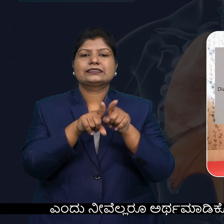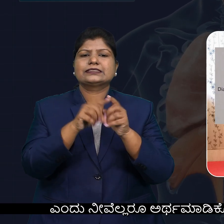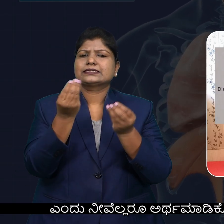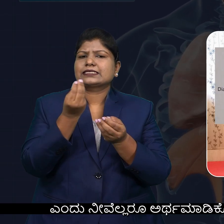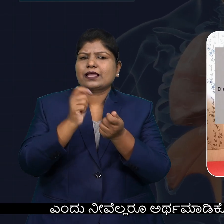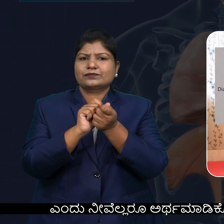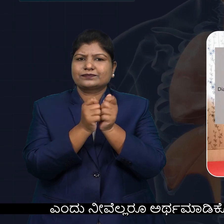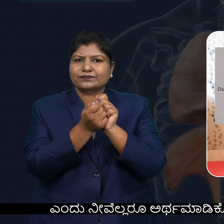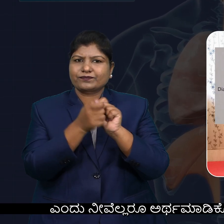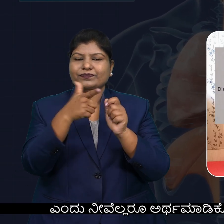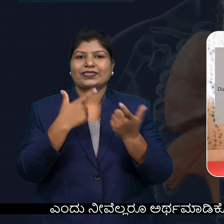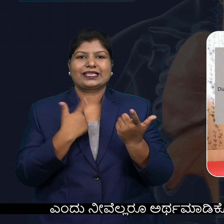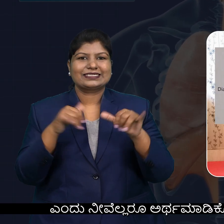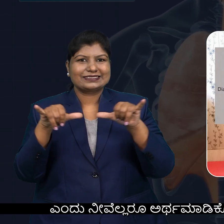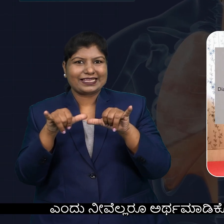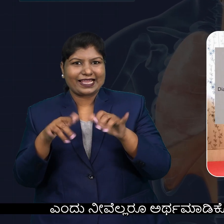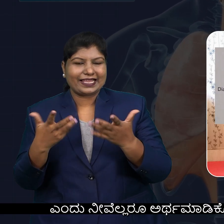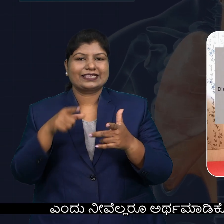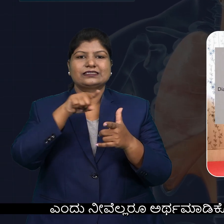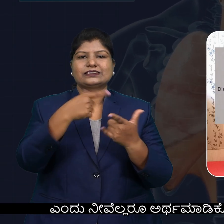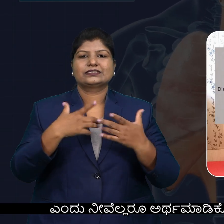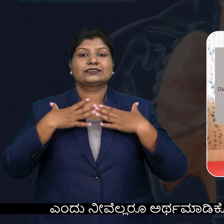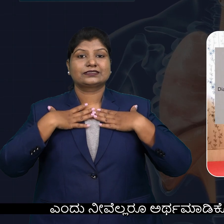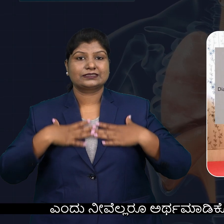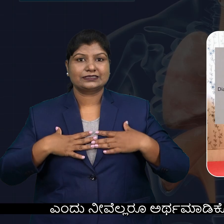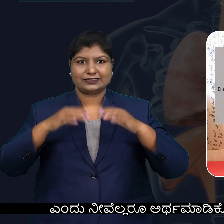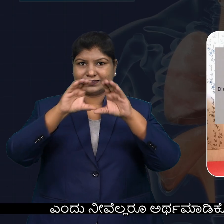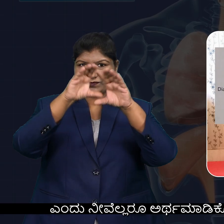ಅರ್ಥ ಮಾಡಿಕೊಂಡಿದ್ದೀರಿ ಎಂದು ನಾನು ಭಾವಿಸುತ್ತೇನೆ.